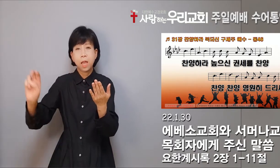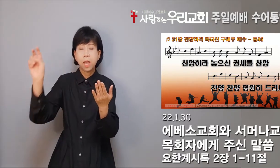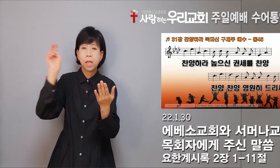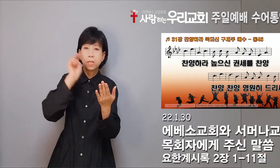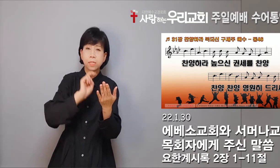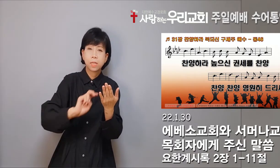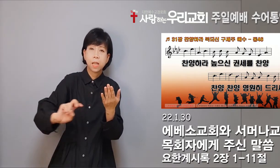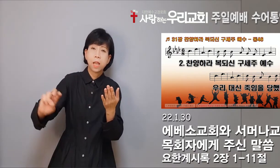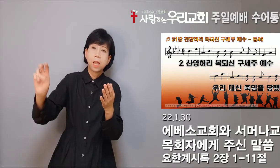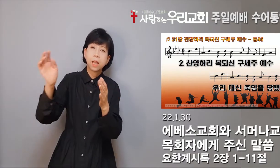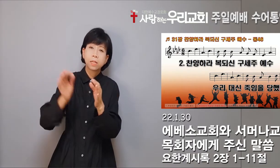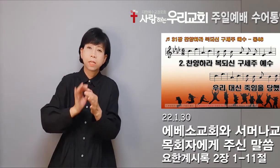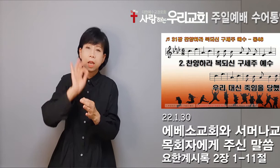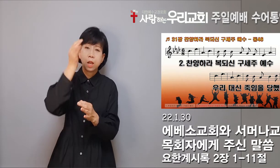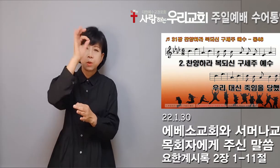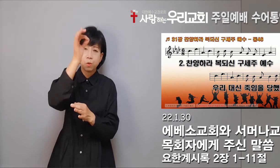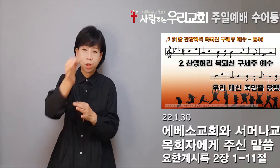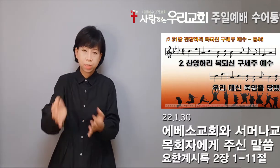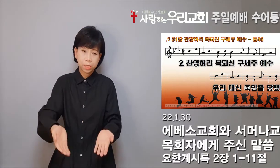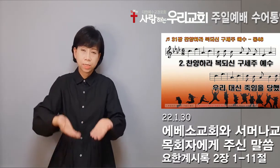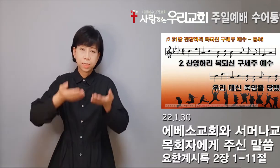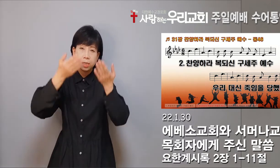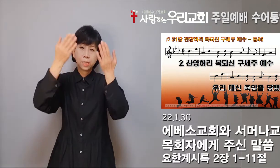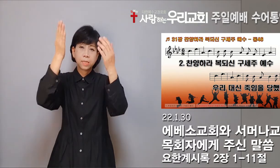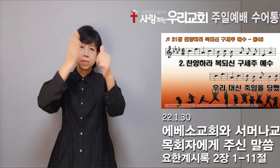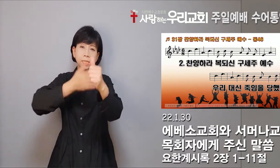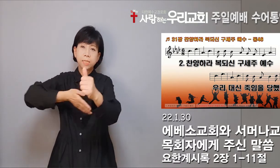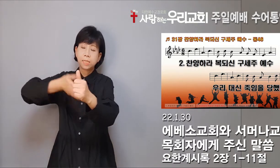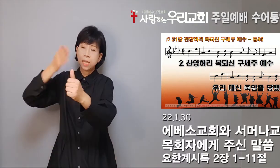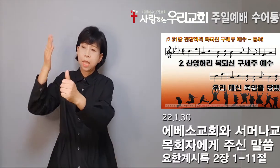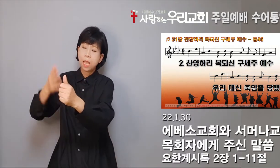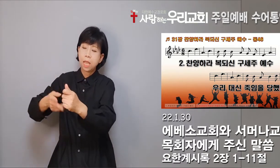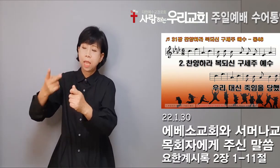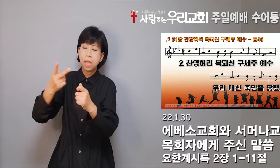영원히 드리세